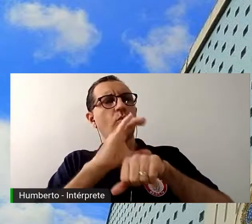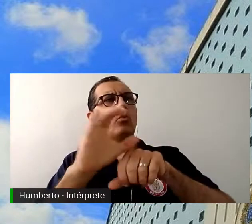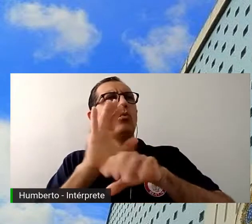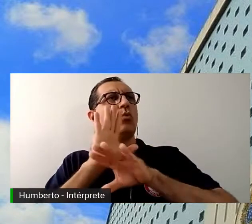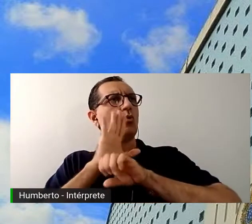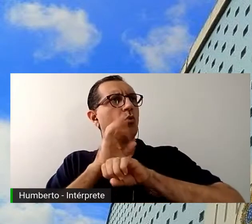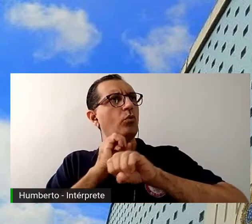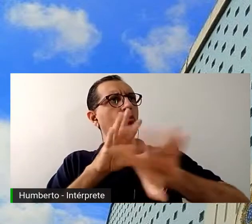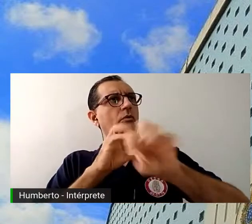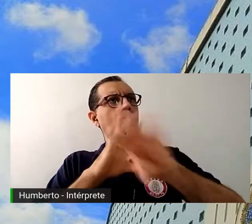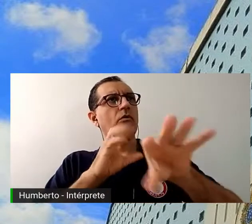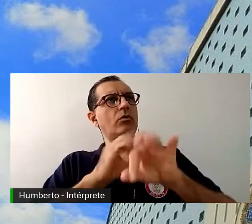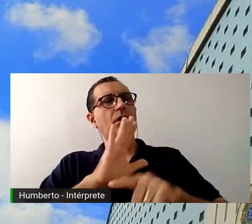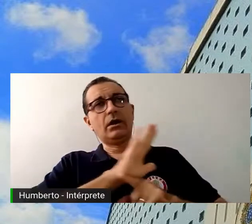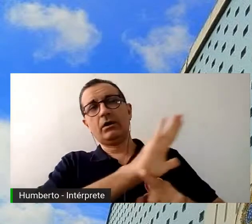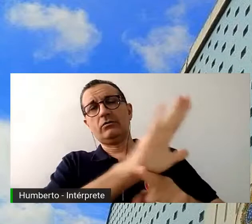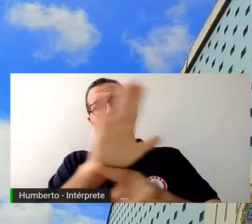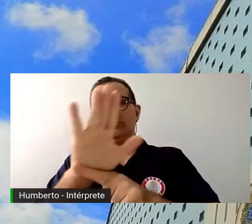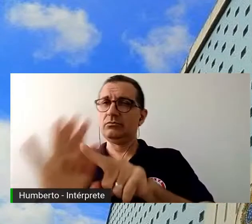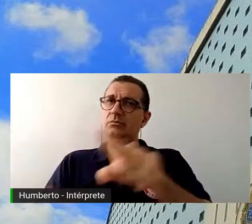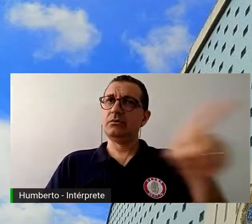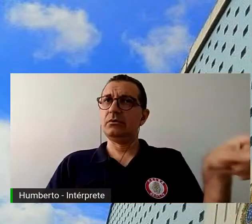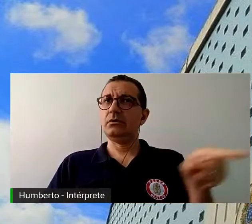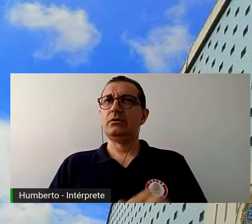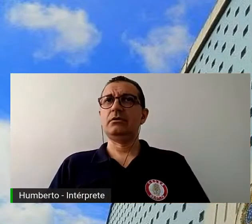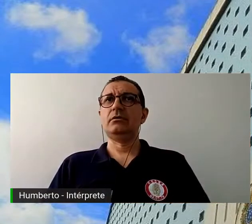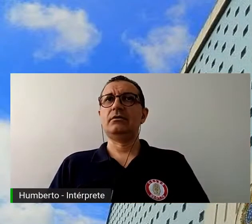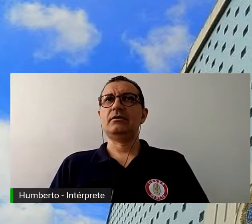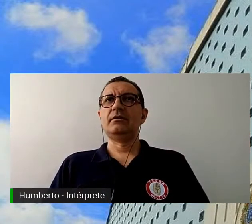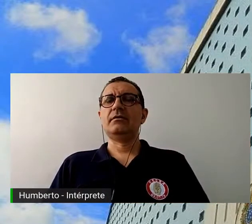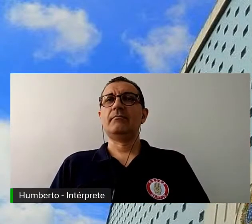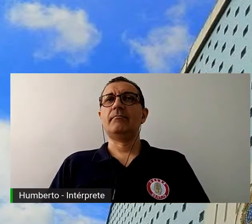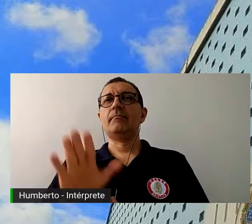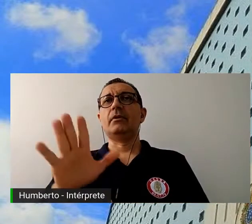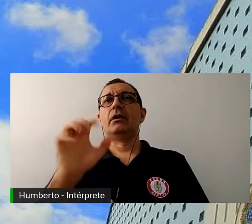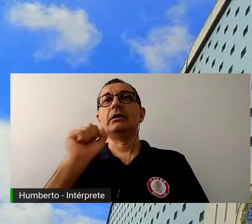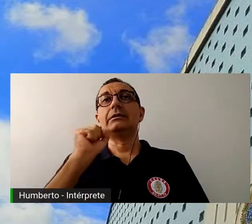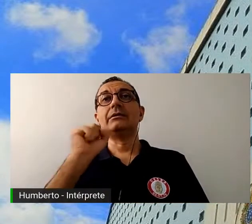produtivos locais. Mas e se não existirem as